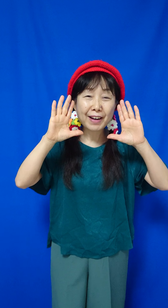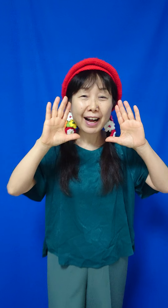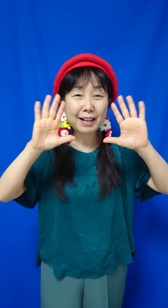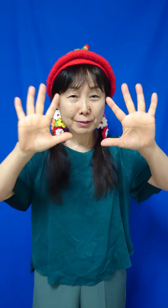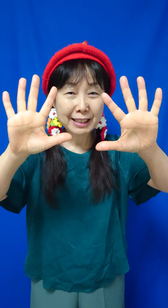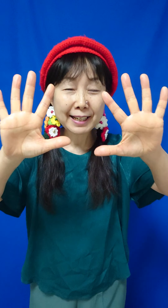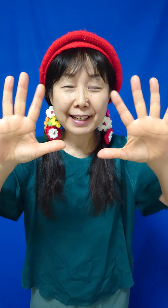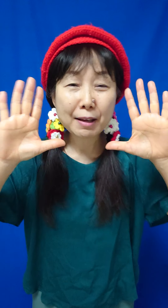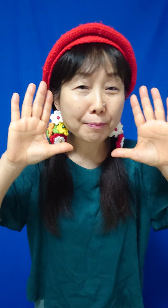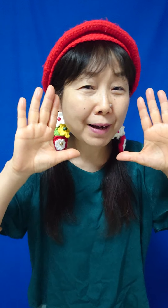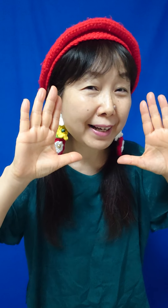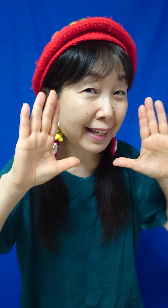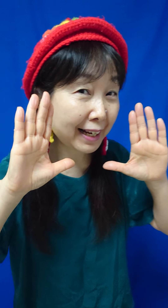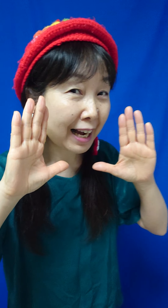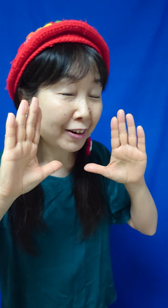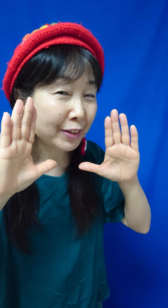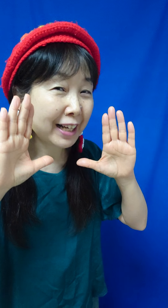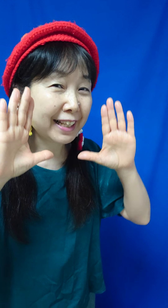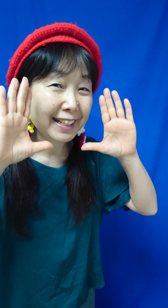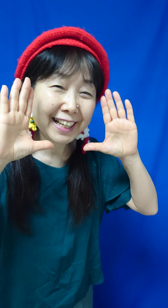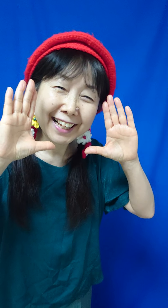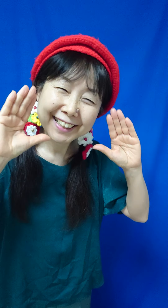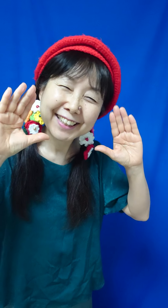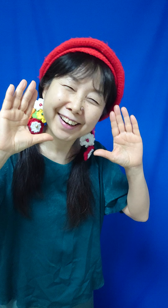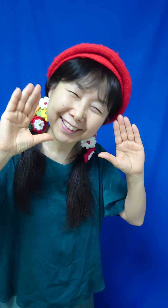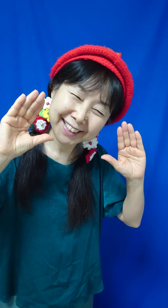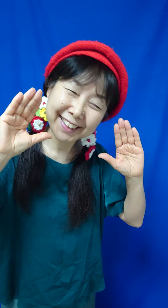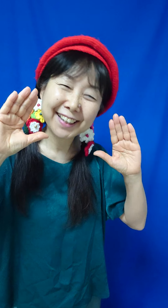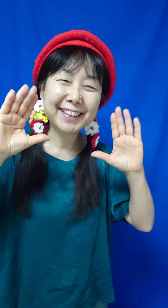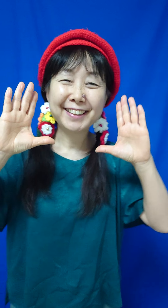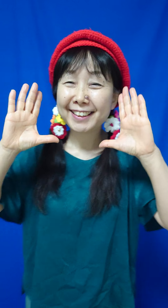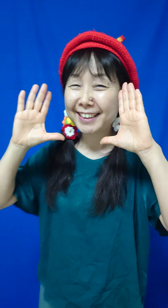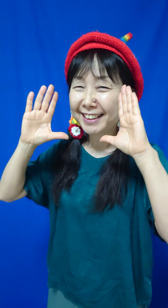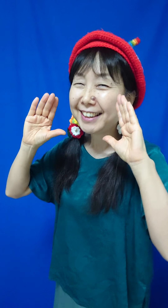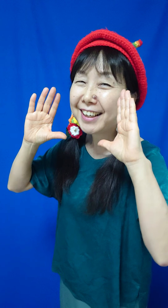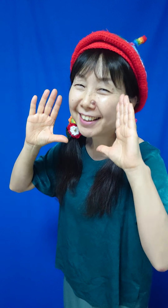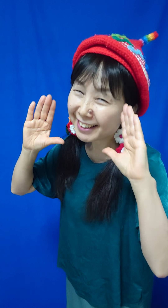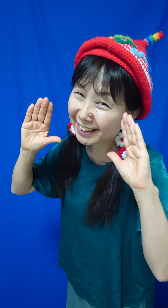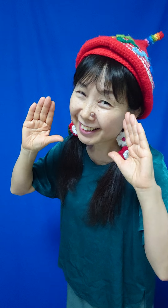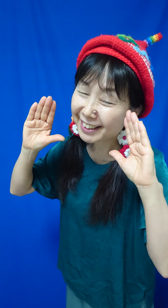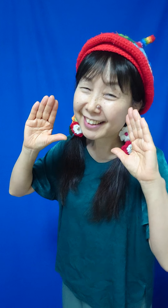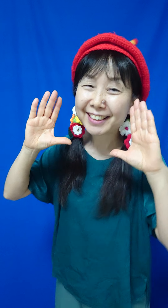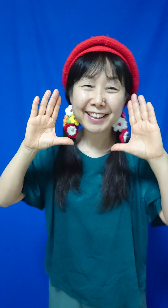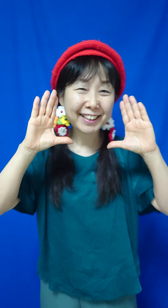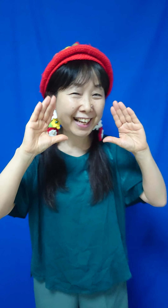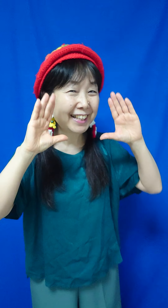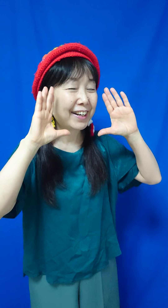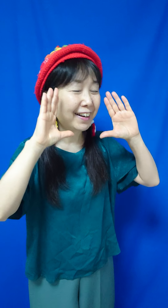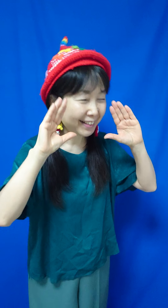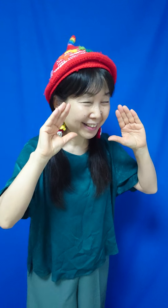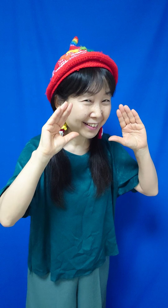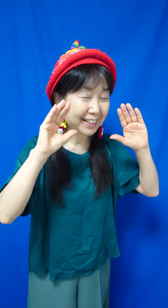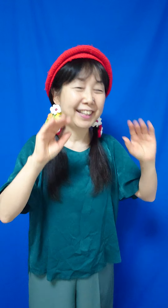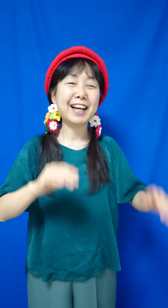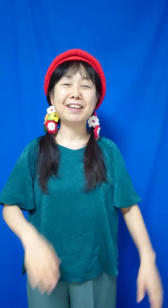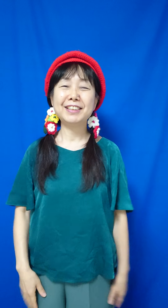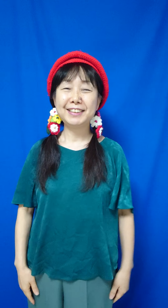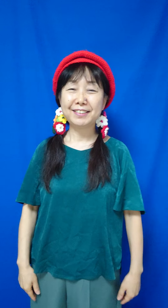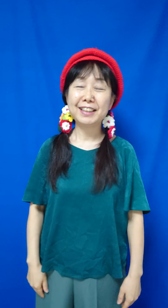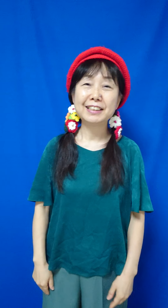はじゃんけんパーで顔のあたりでニコニコニコニコね、ニコニコって表してください